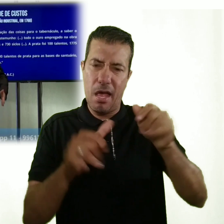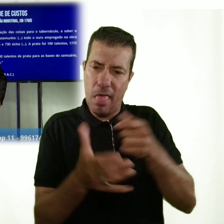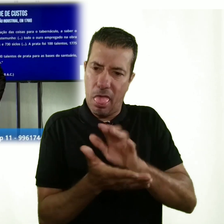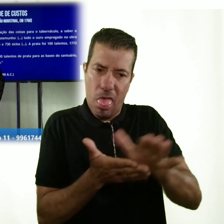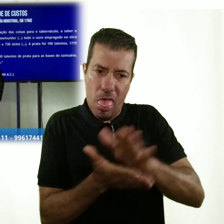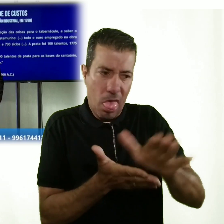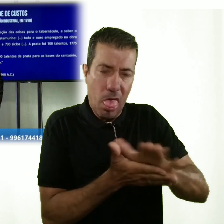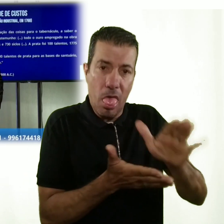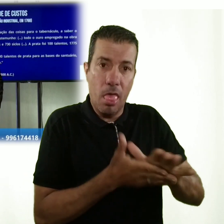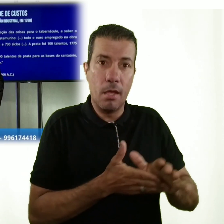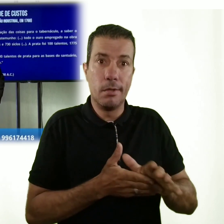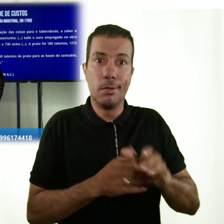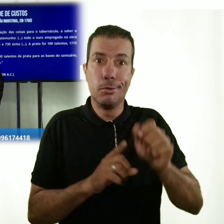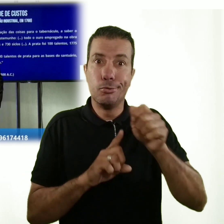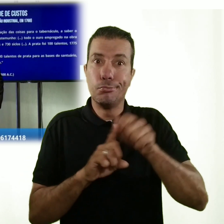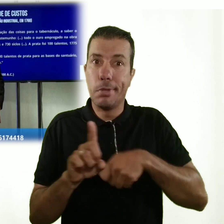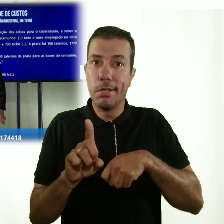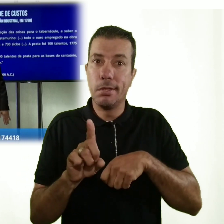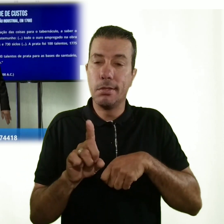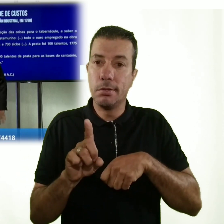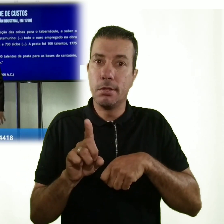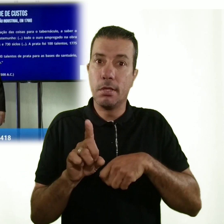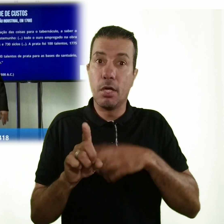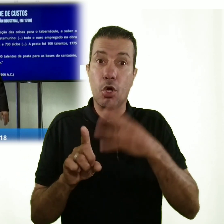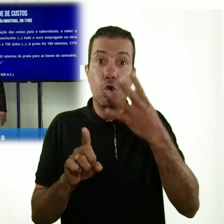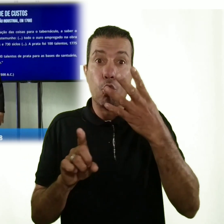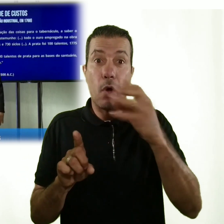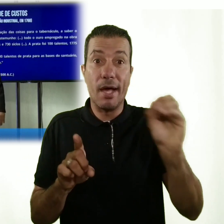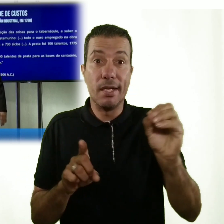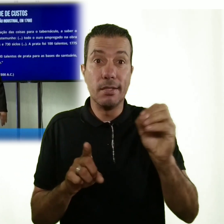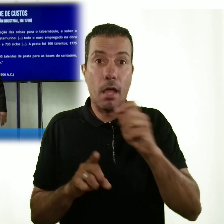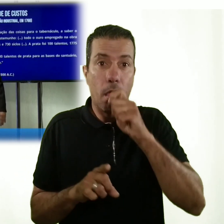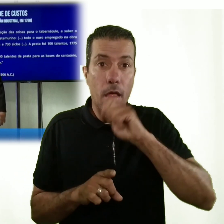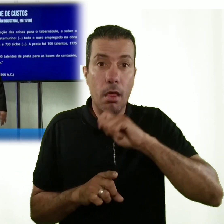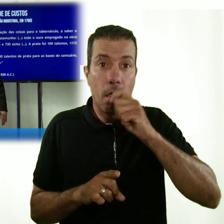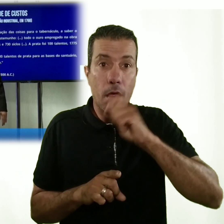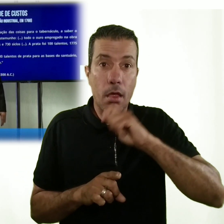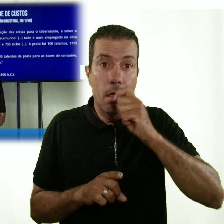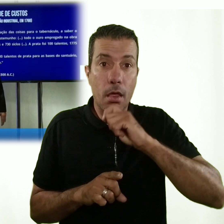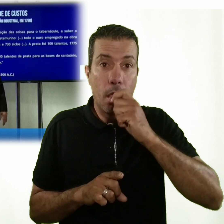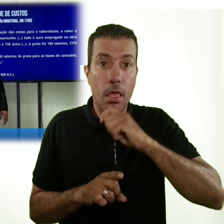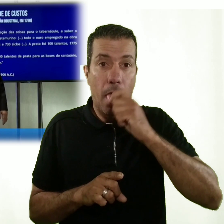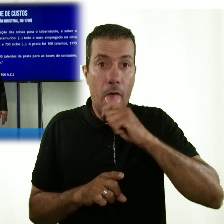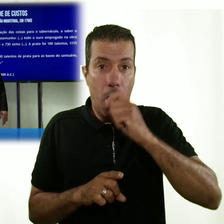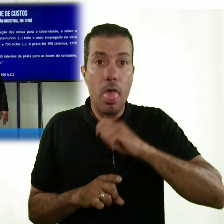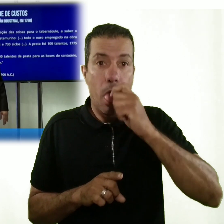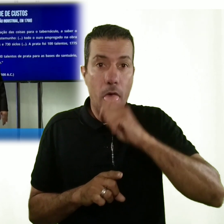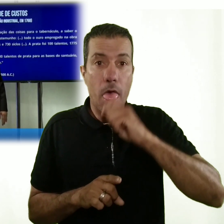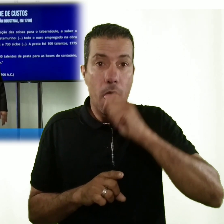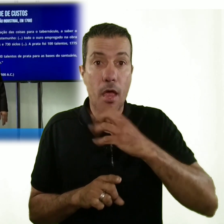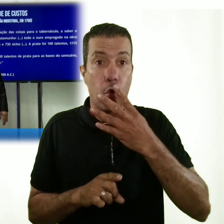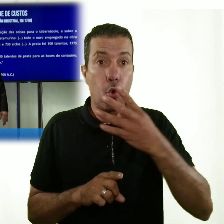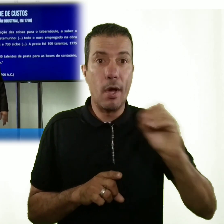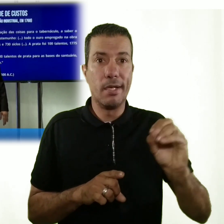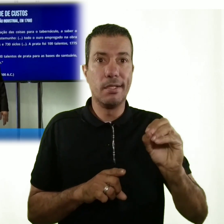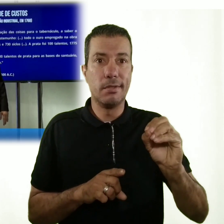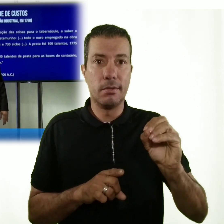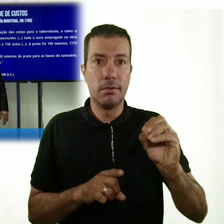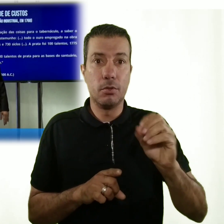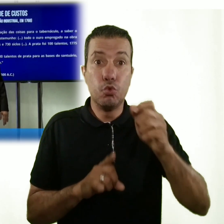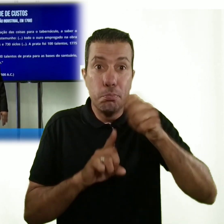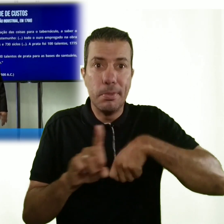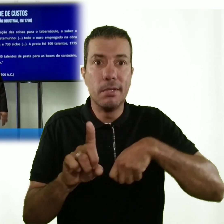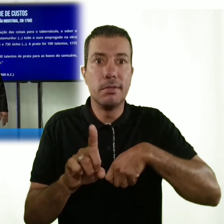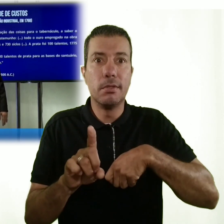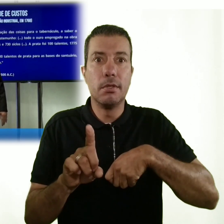Mas chegou um mês lá que ele tomou 40 sorvetes no mês. E ele só descobriu isso porque ele anotou.